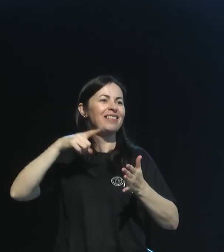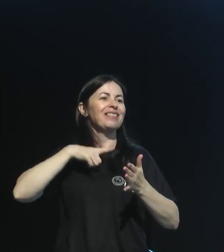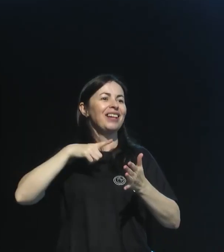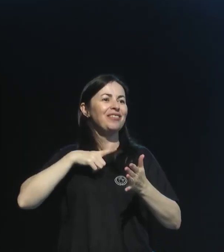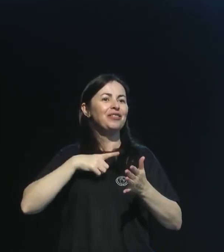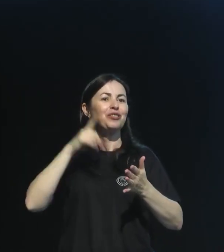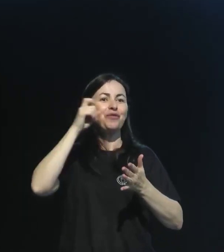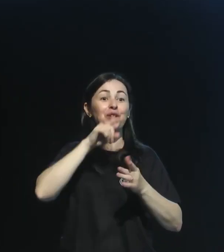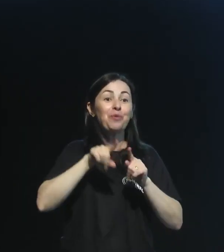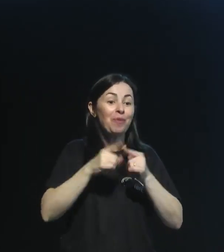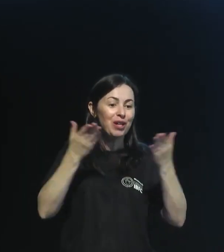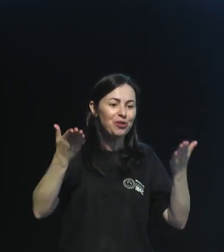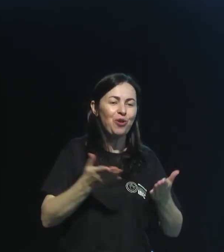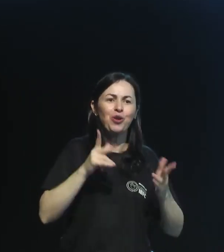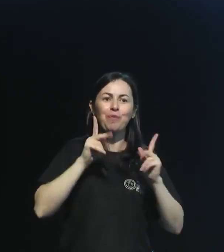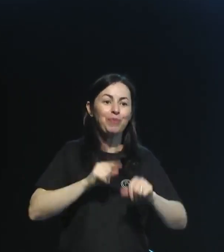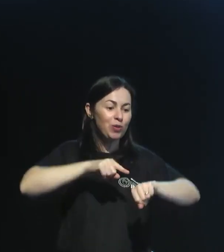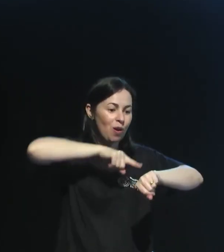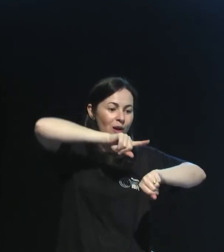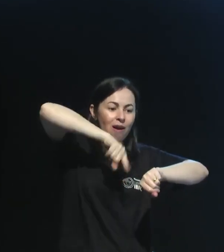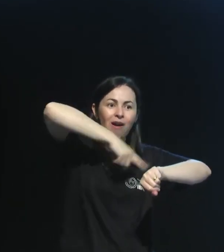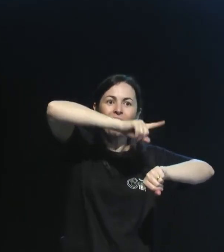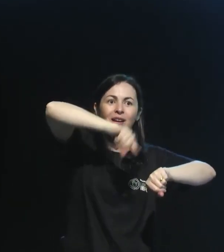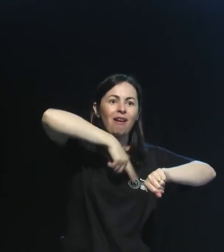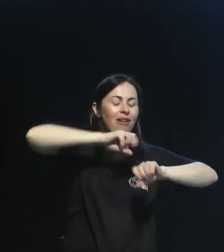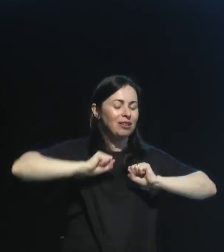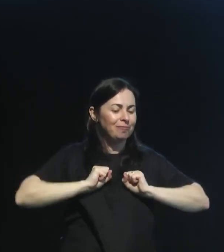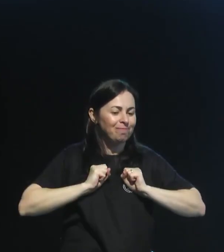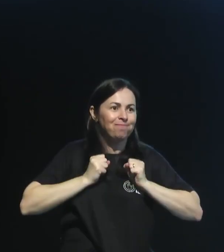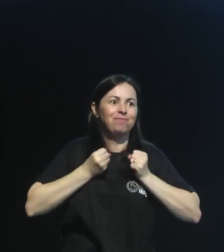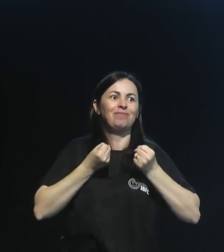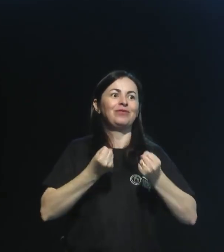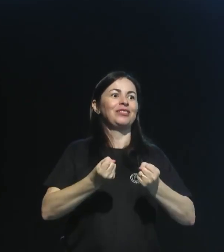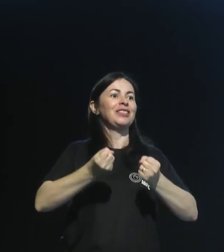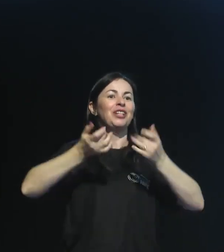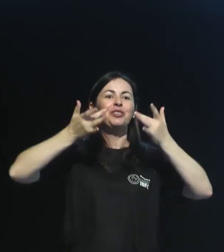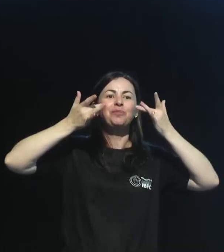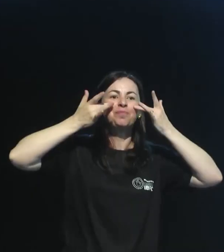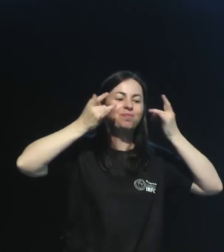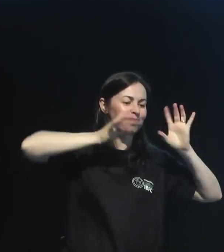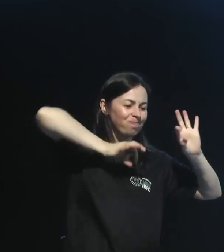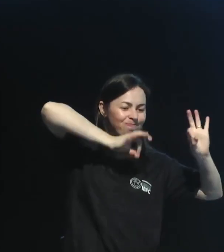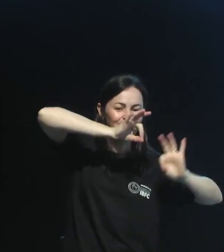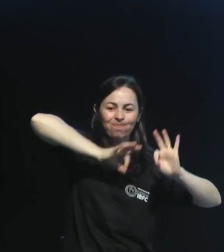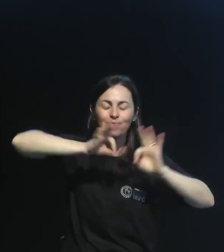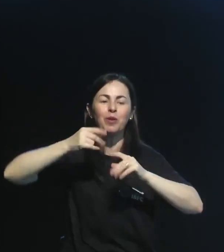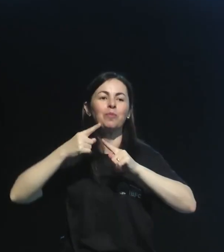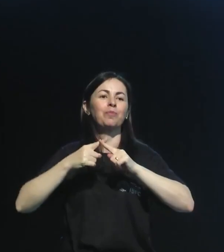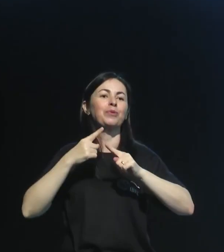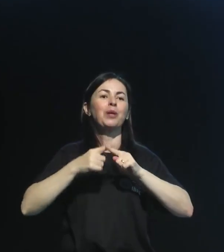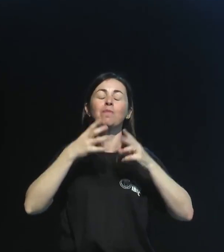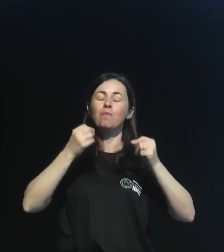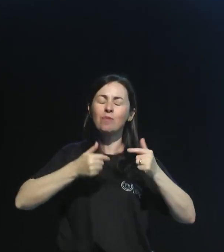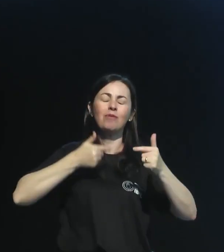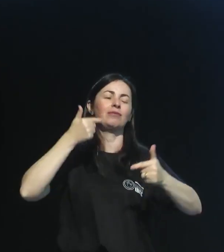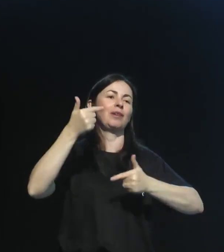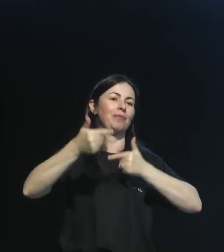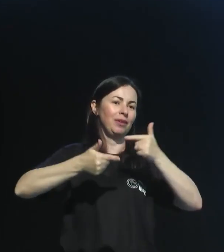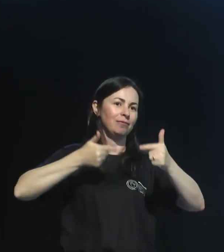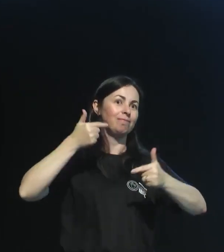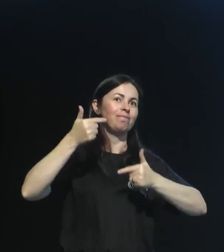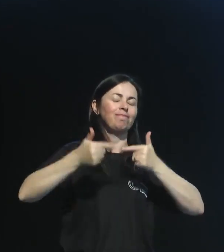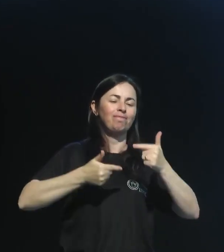pessoas estão horas e horas a fio se esforçando. Tem sido extremamente trabalhoso,